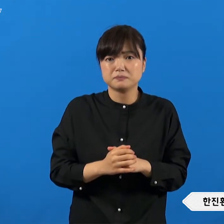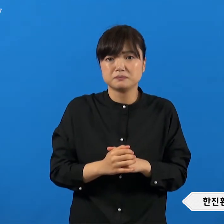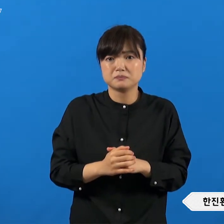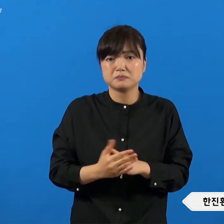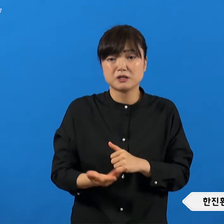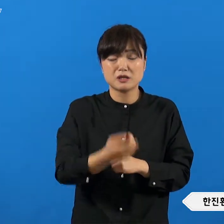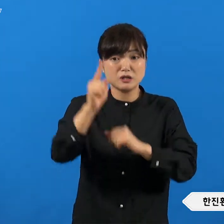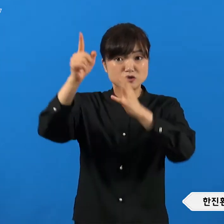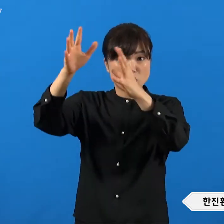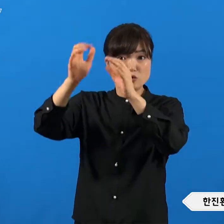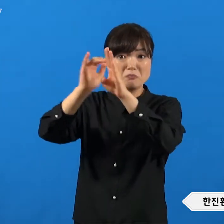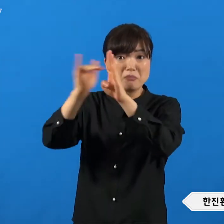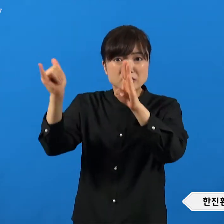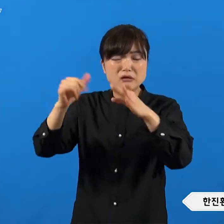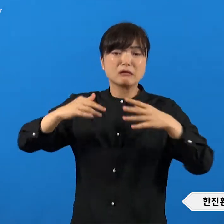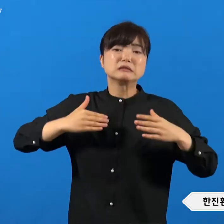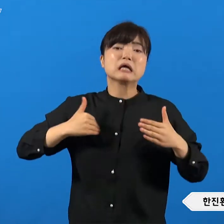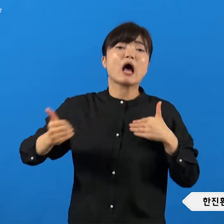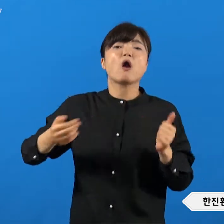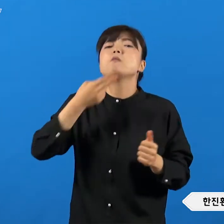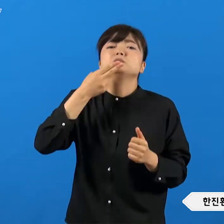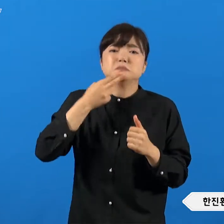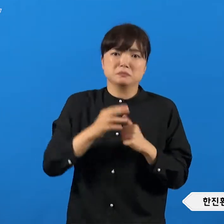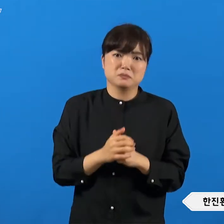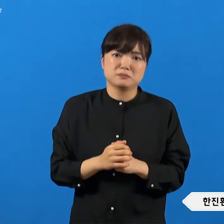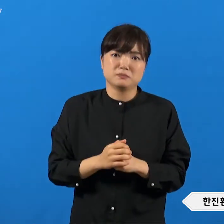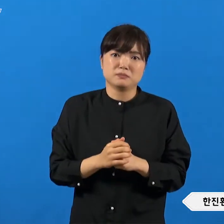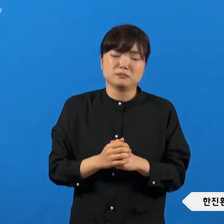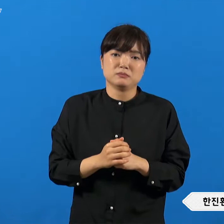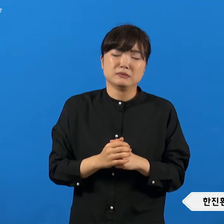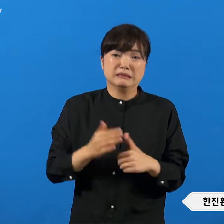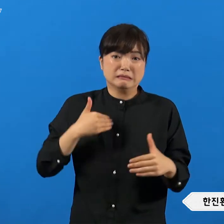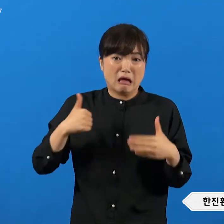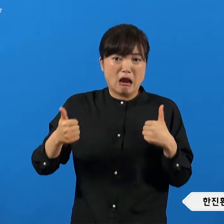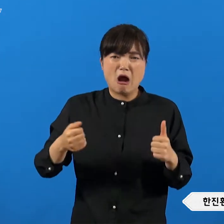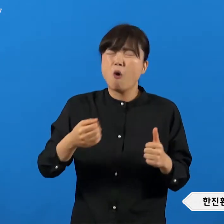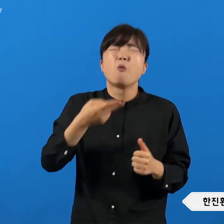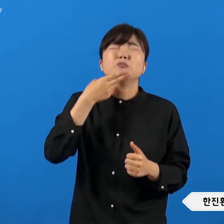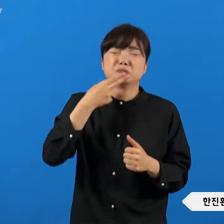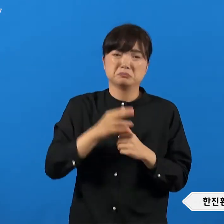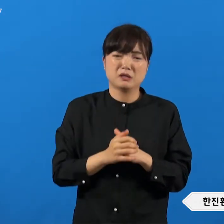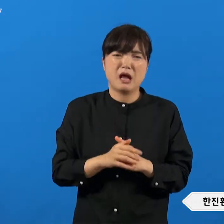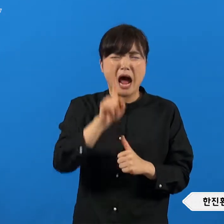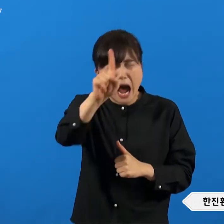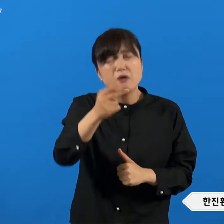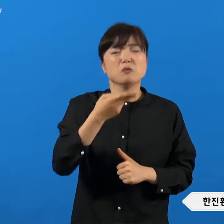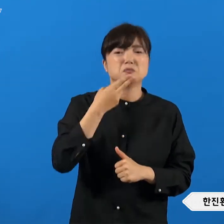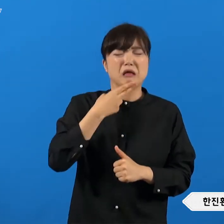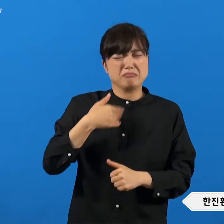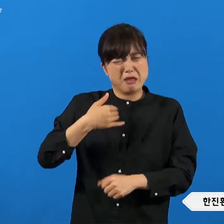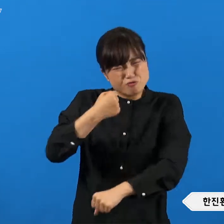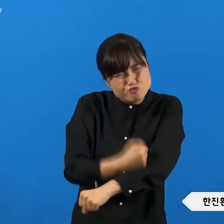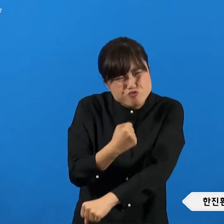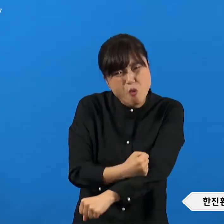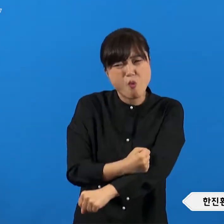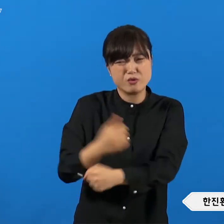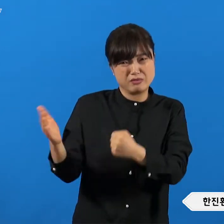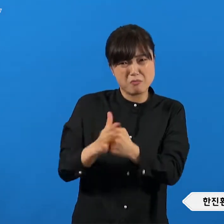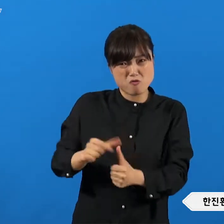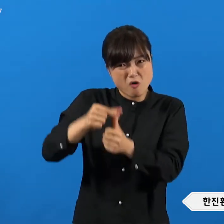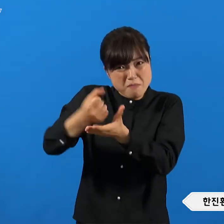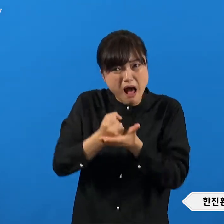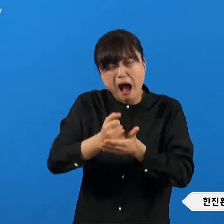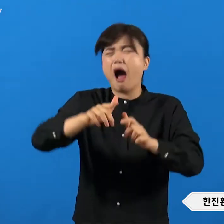우리 천국 백성은 자랑하지 않습니다. 자랑할 게 없습니다. 내 의로 구원받은 것